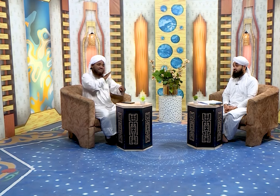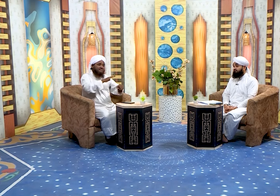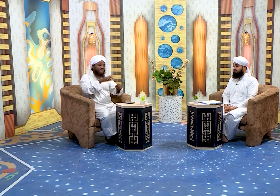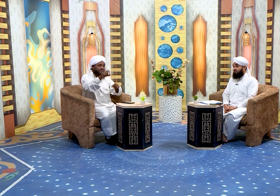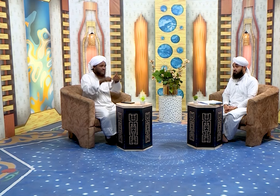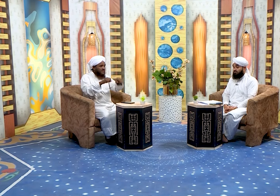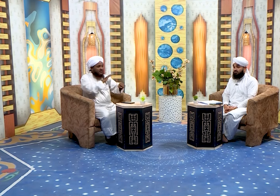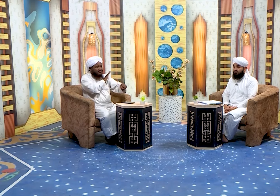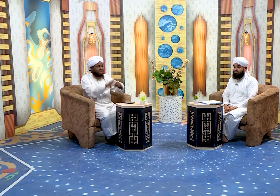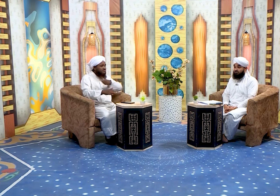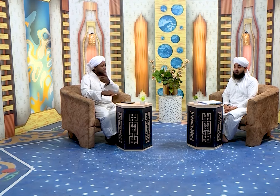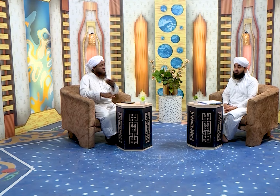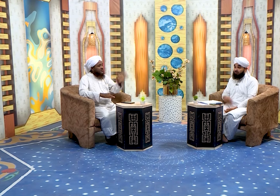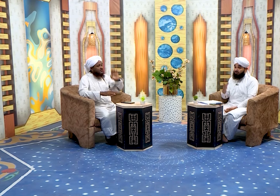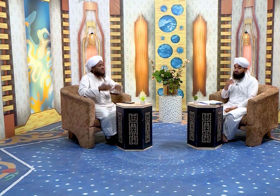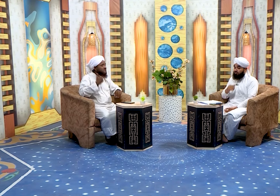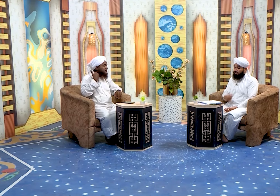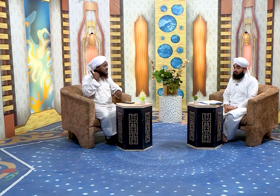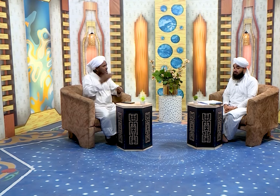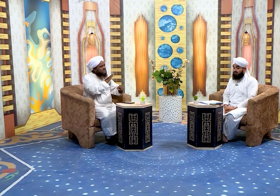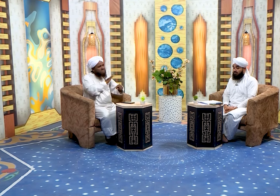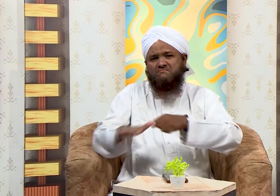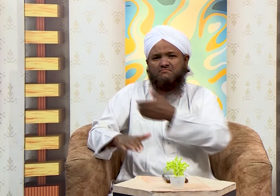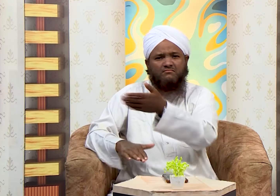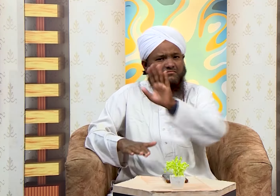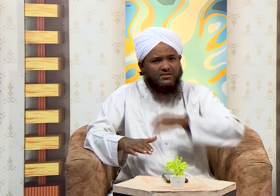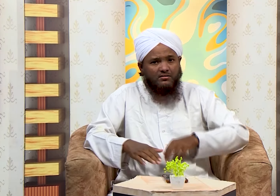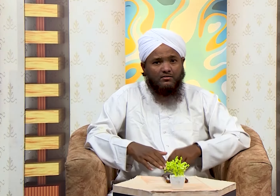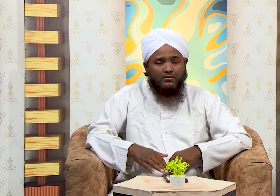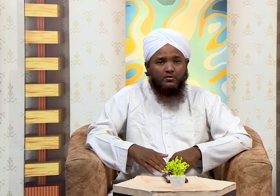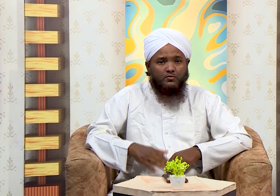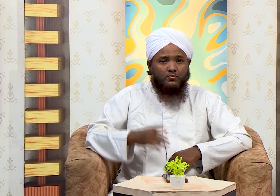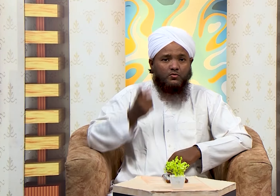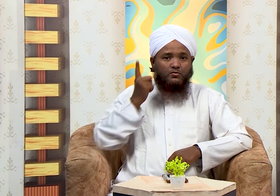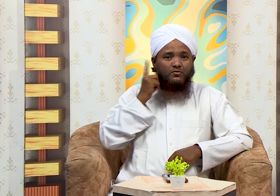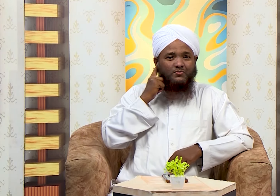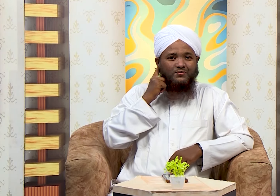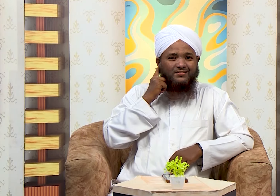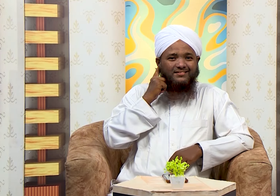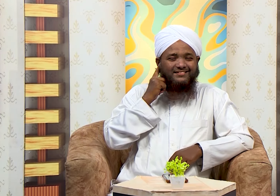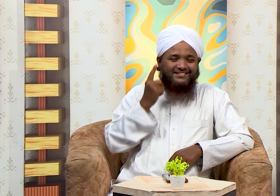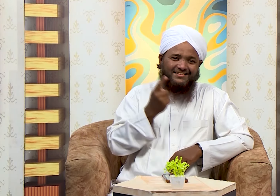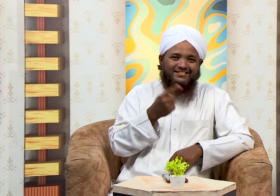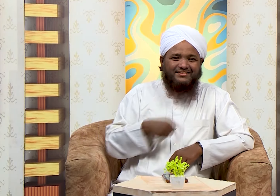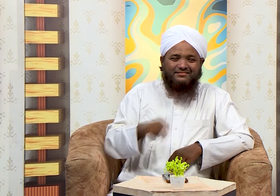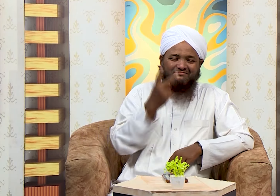اپنی تلوار سے تیرا سر اڑا دیتا یہ سن کر اب دیکھیں گا پیارے نبی علیہ السلام کا انداز